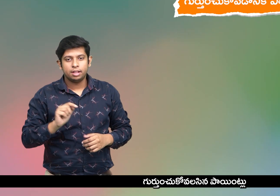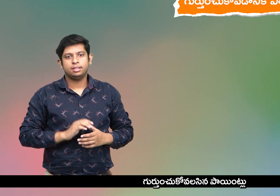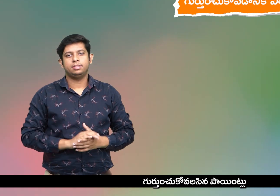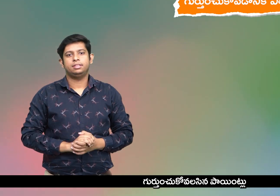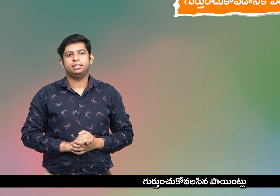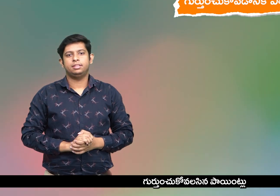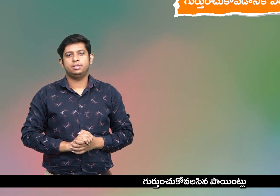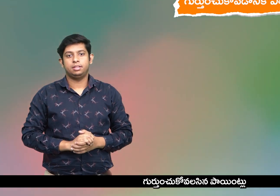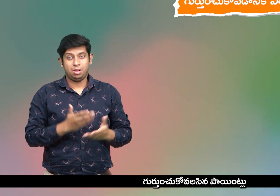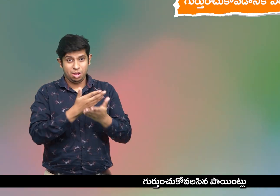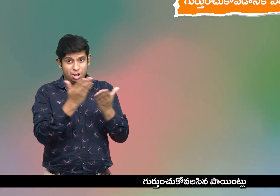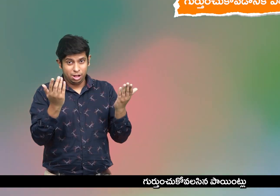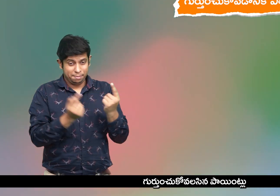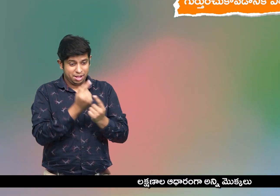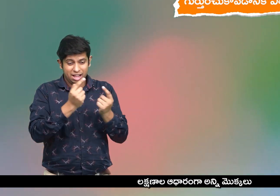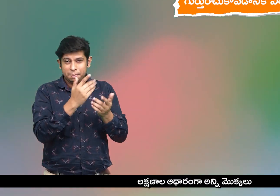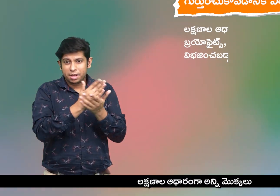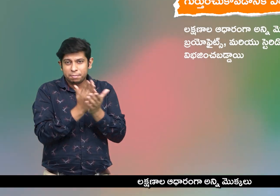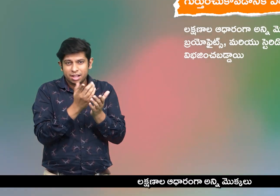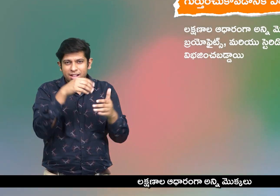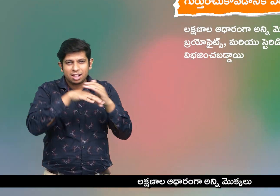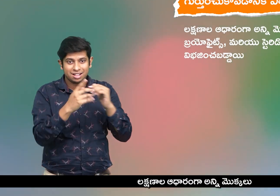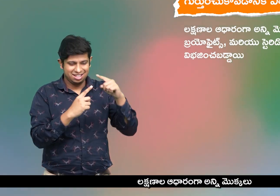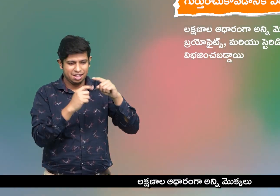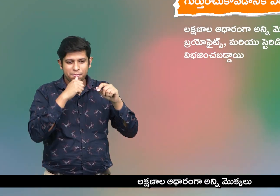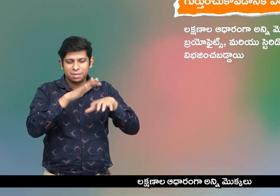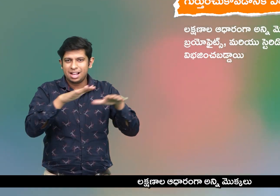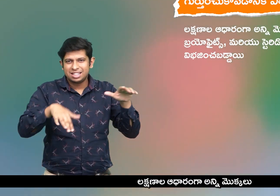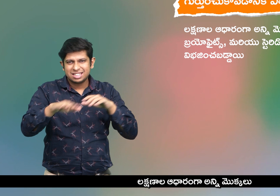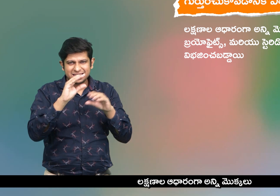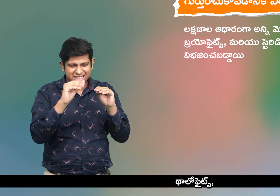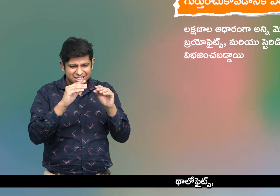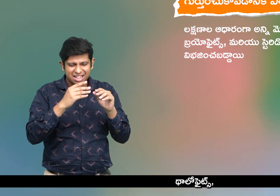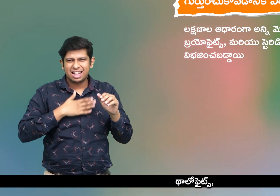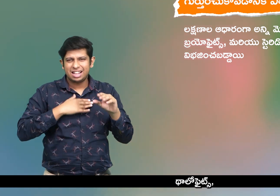గుర్తుంచుకోవలసిన పాయింట్లు: లక్షణాల ఆధారంగా అన్ని మొక్కలు థాలోఫైట్స్,